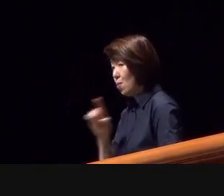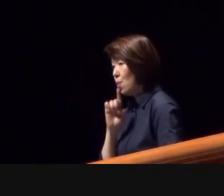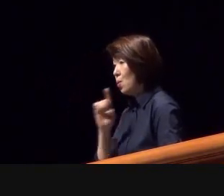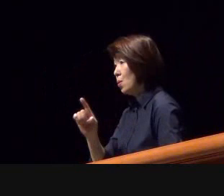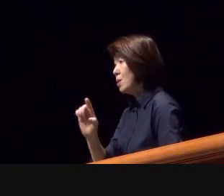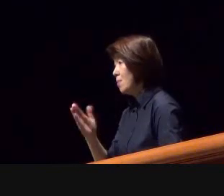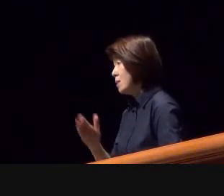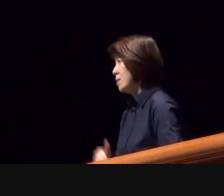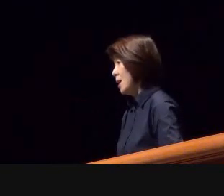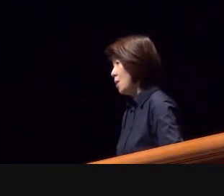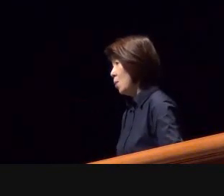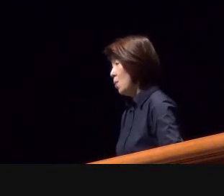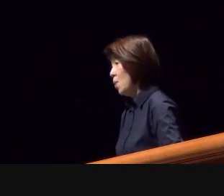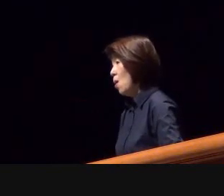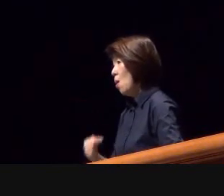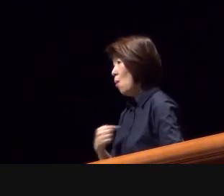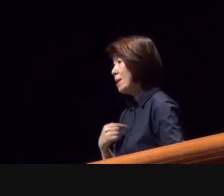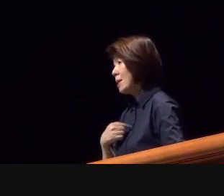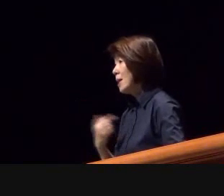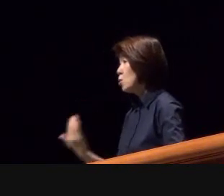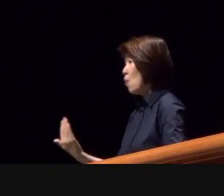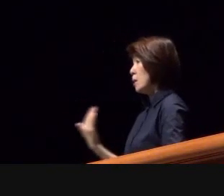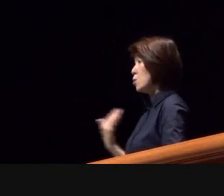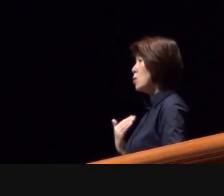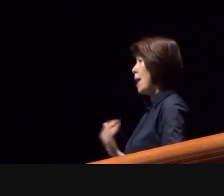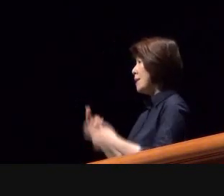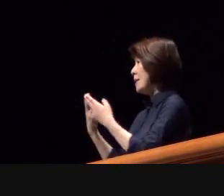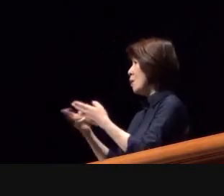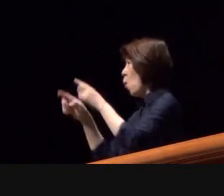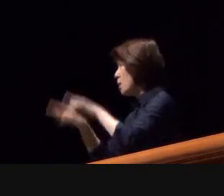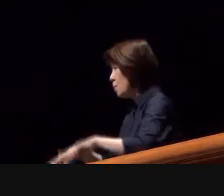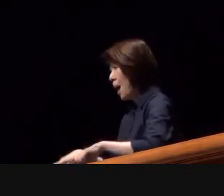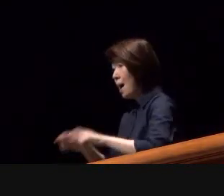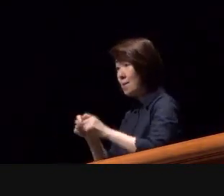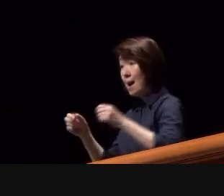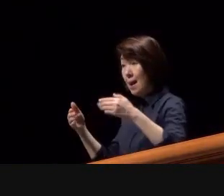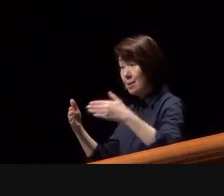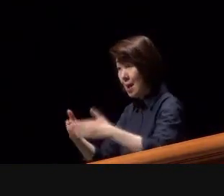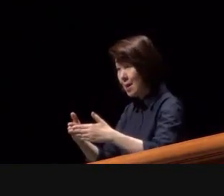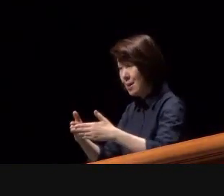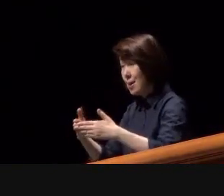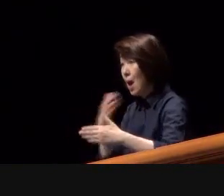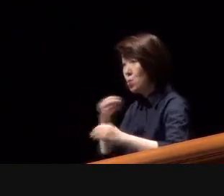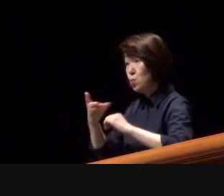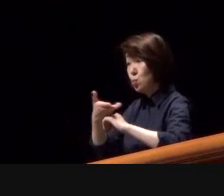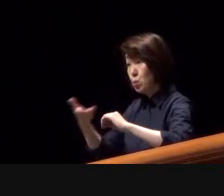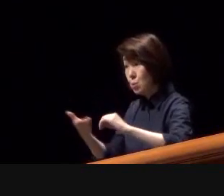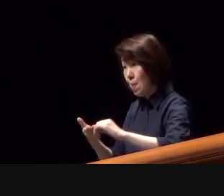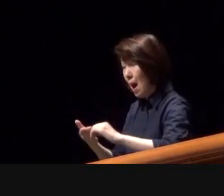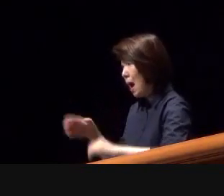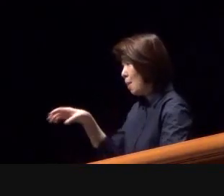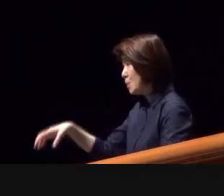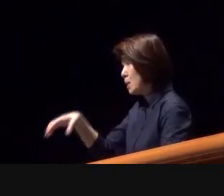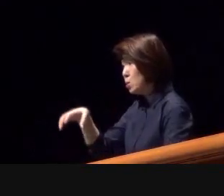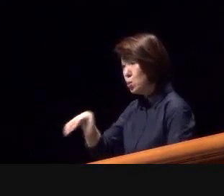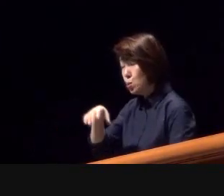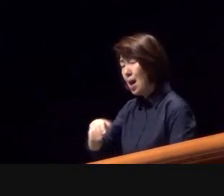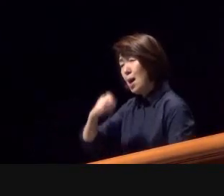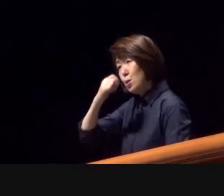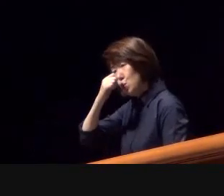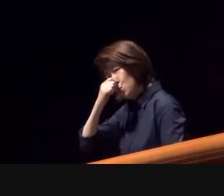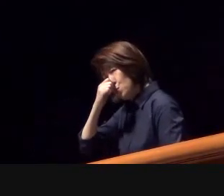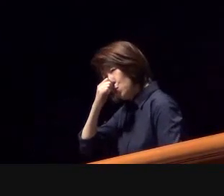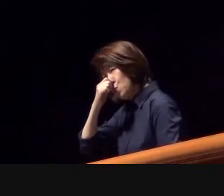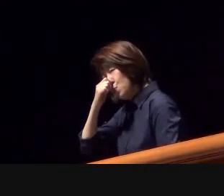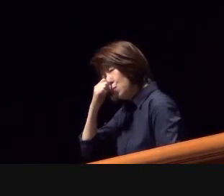に広島、長崎、福島、十分に悲惨